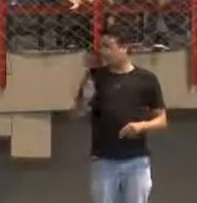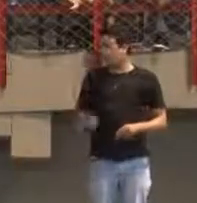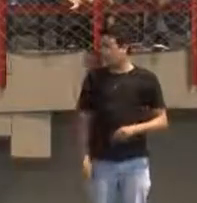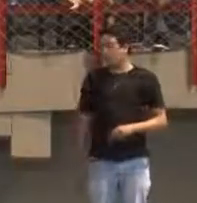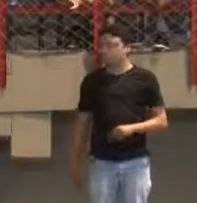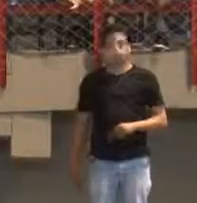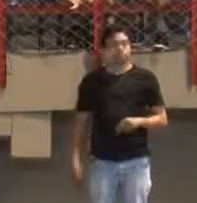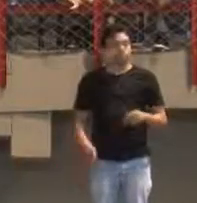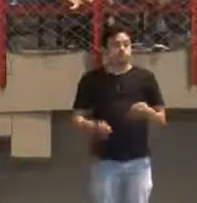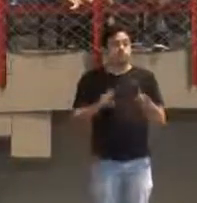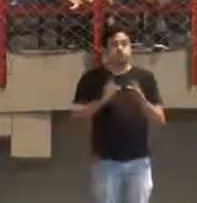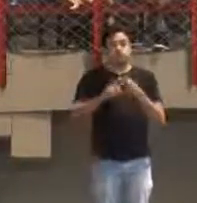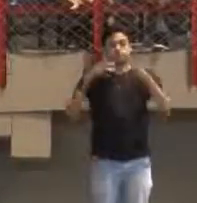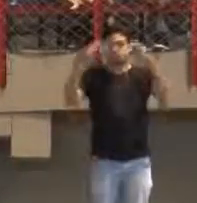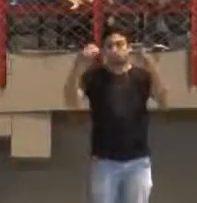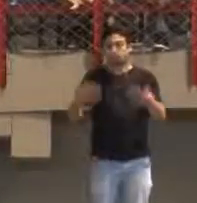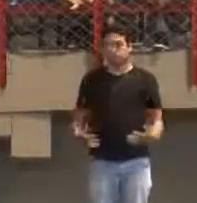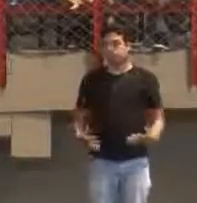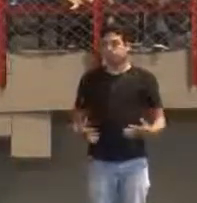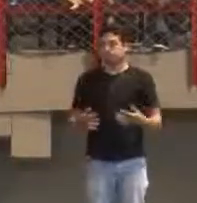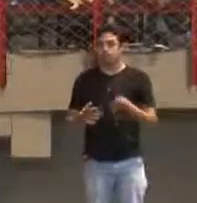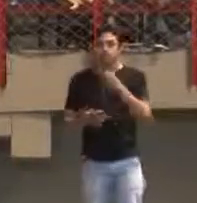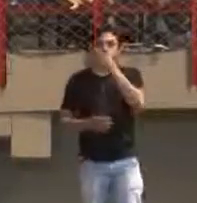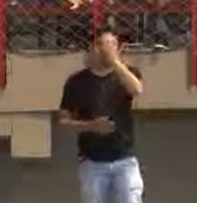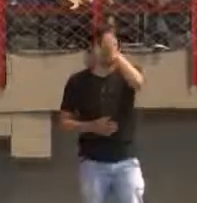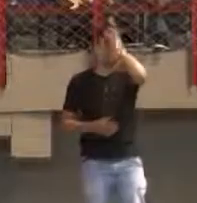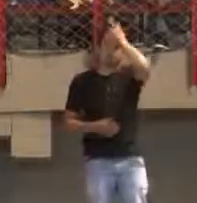beleza vamos lá então